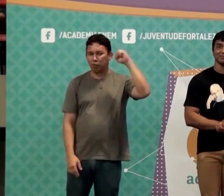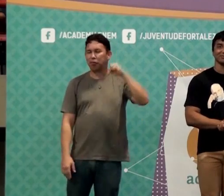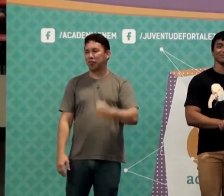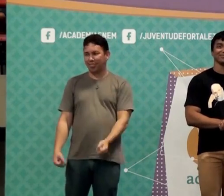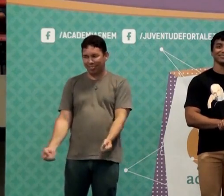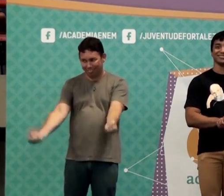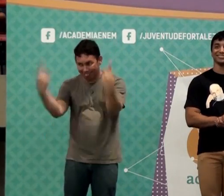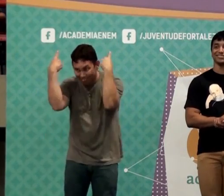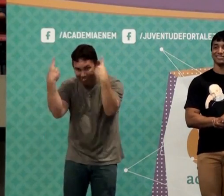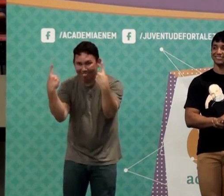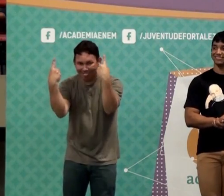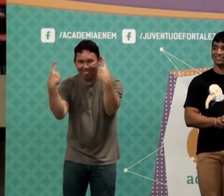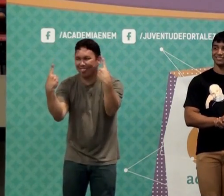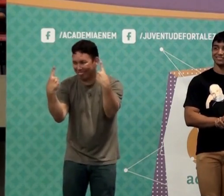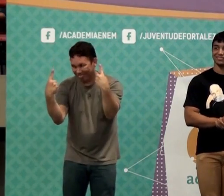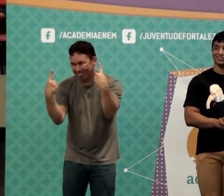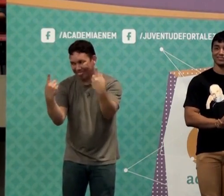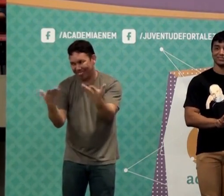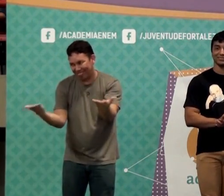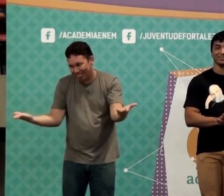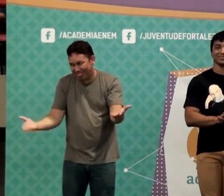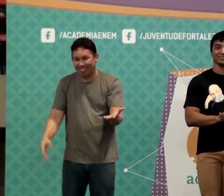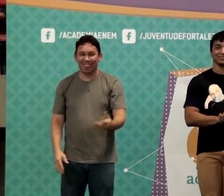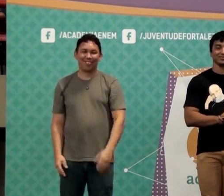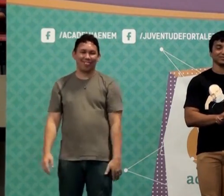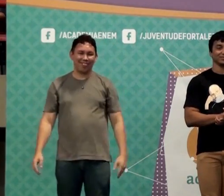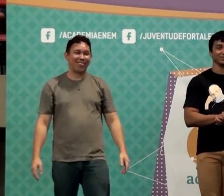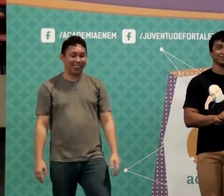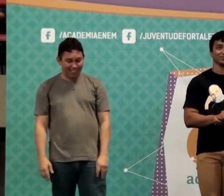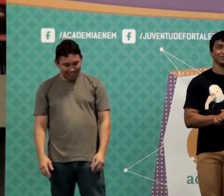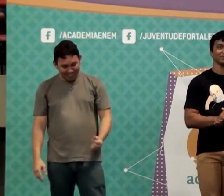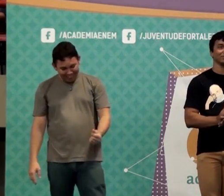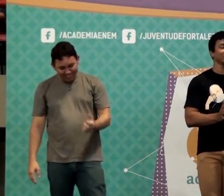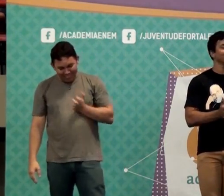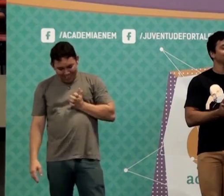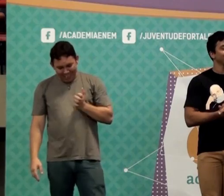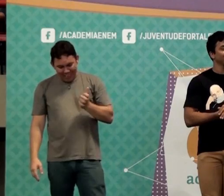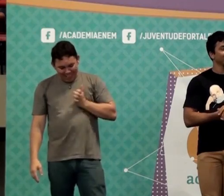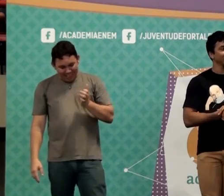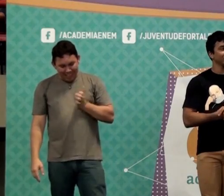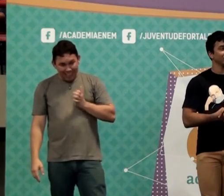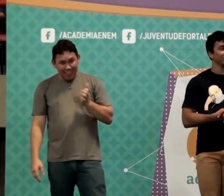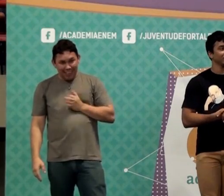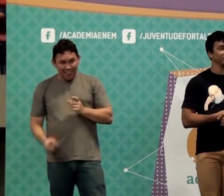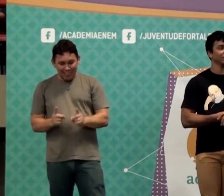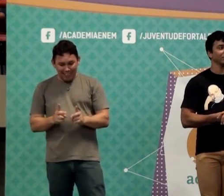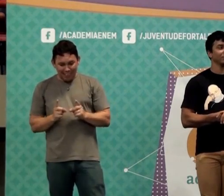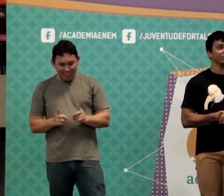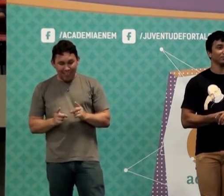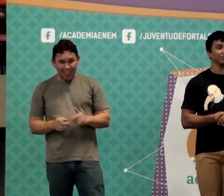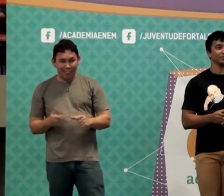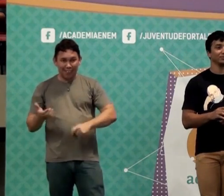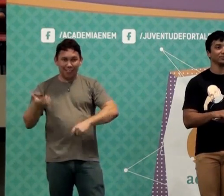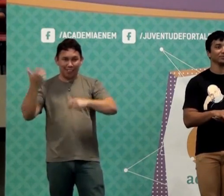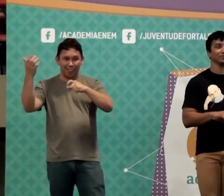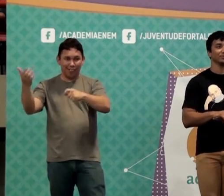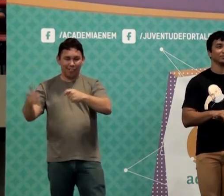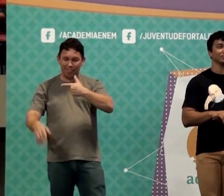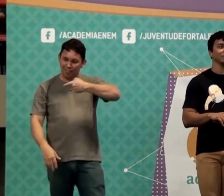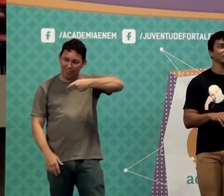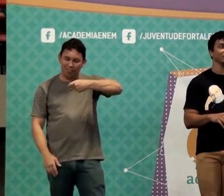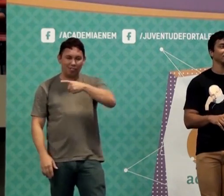precisa um juramento. Na Idade Média, as pessoas não sabiam ler. Então, tudo era a palavra. Se